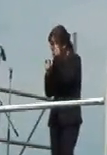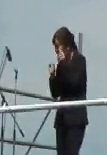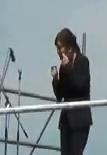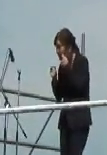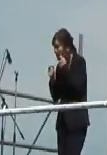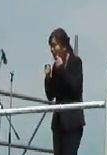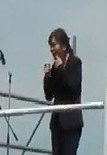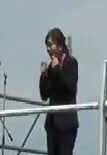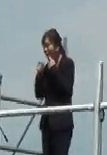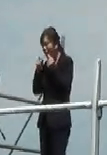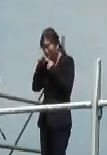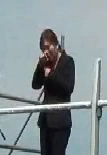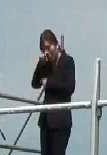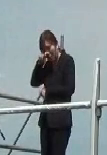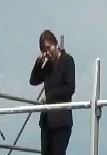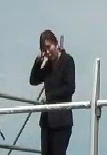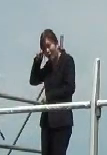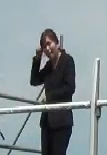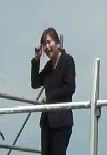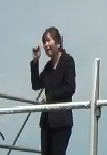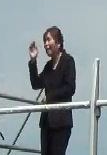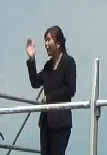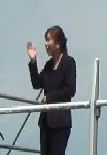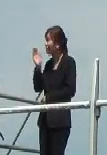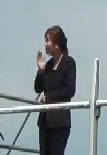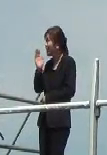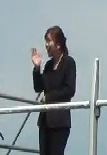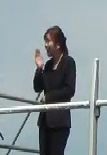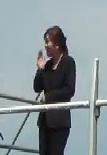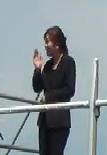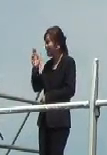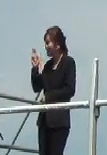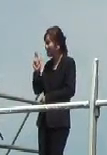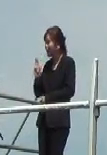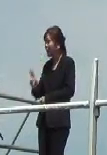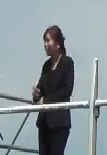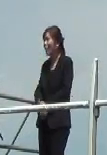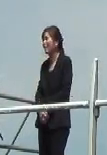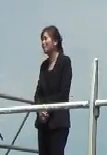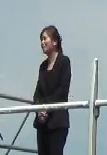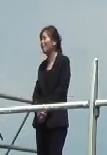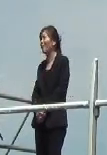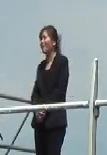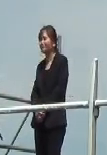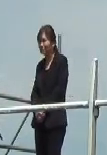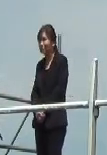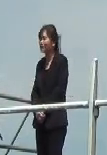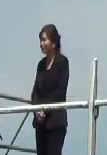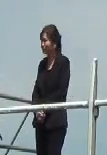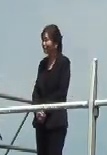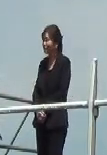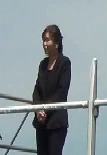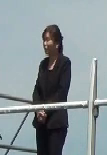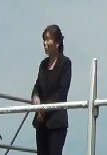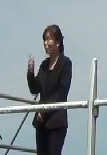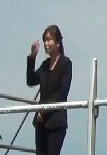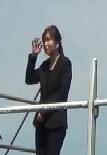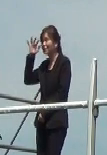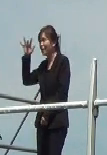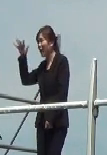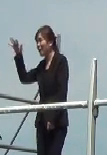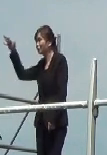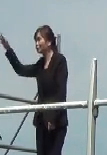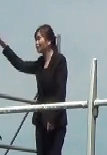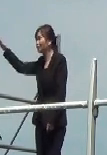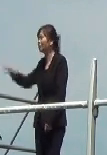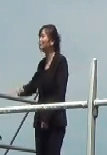涙がこぼれたいように思い